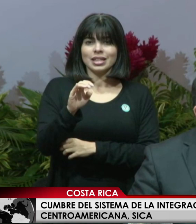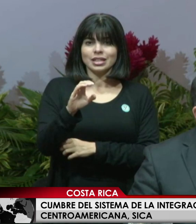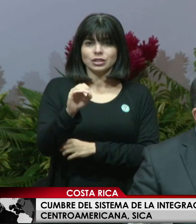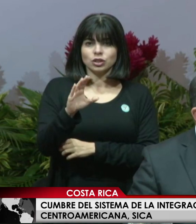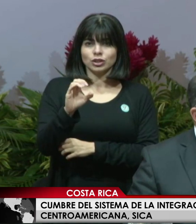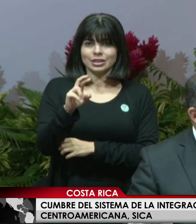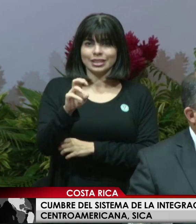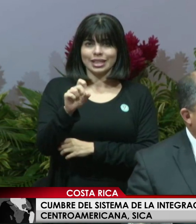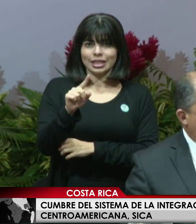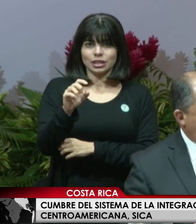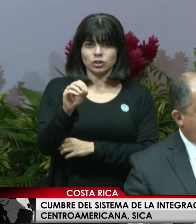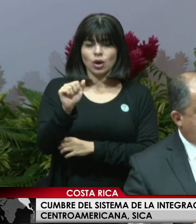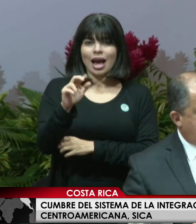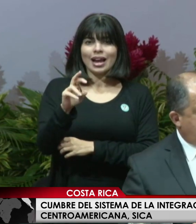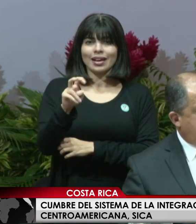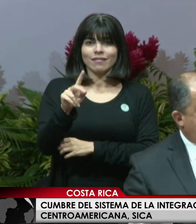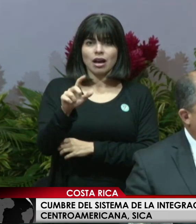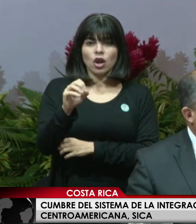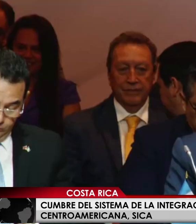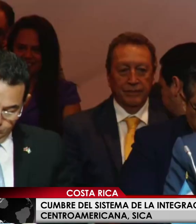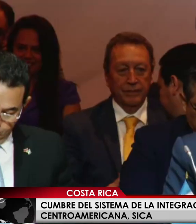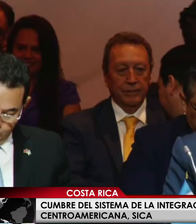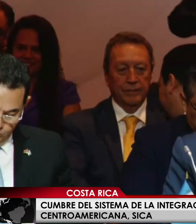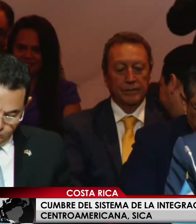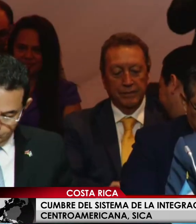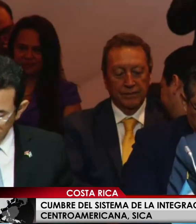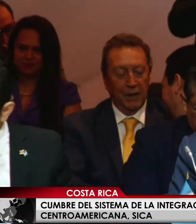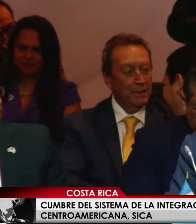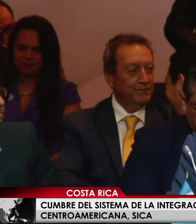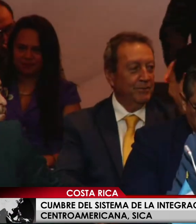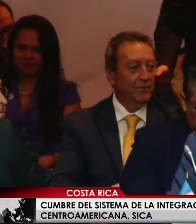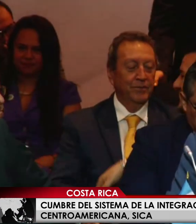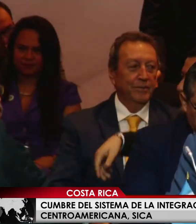Cerezo Arévalo, como nuevo secretario general de nuestra entidad.